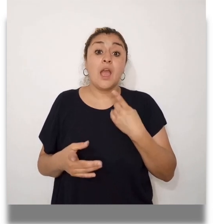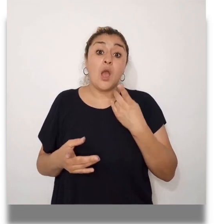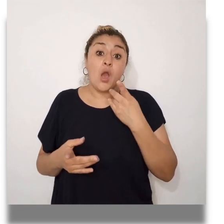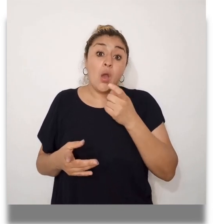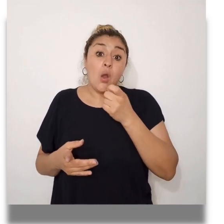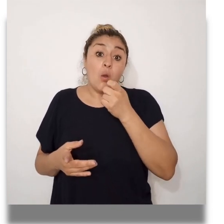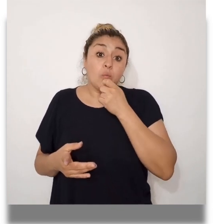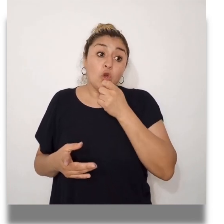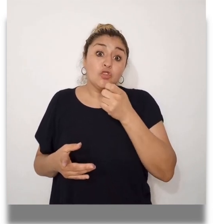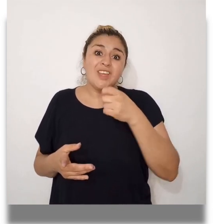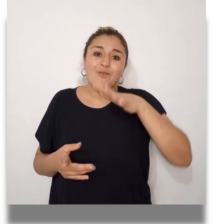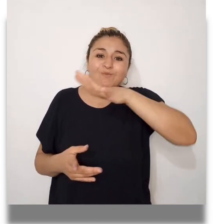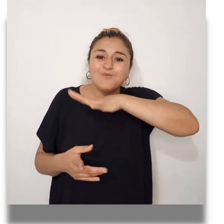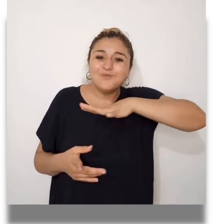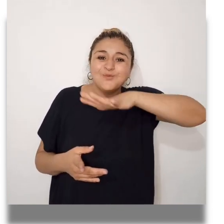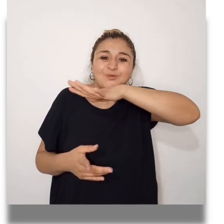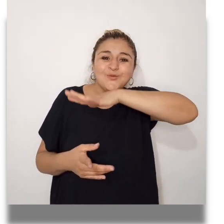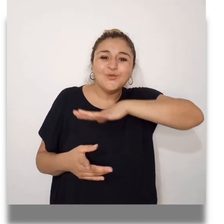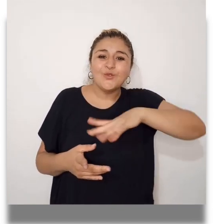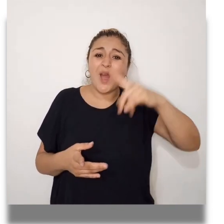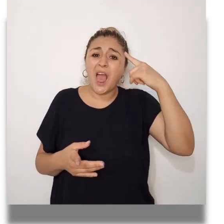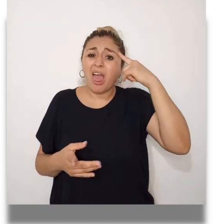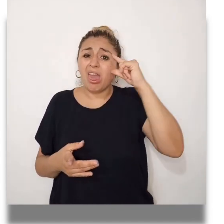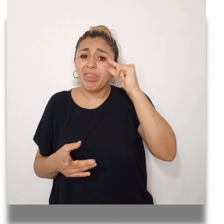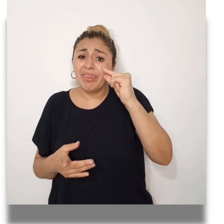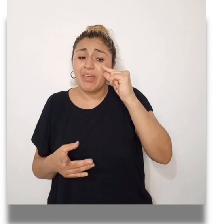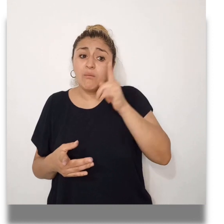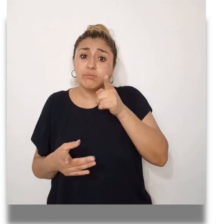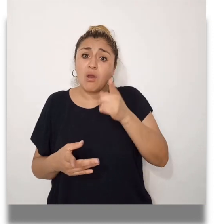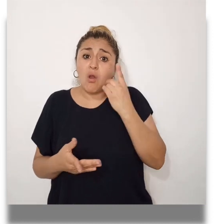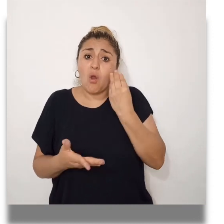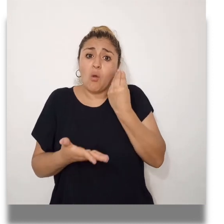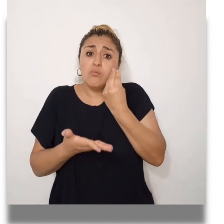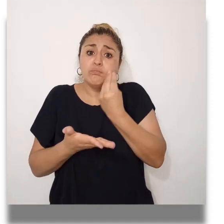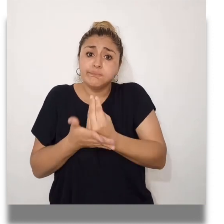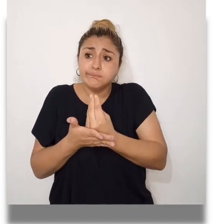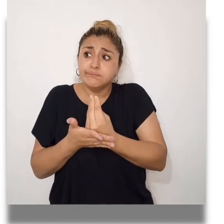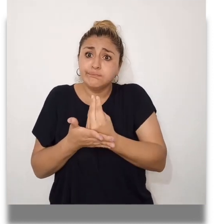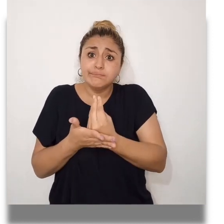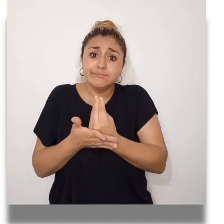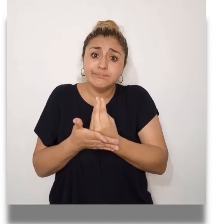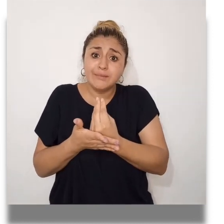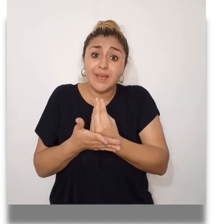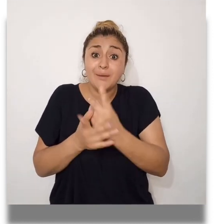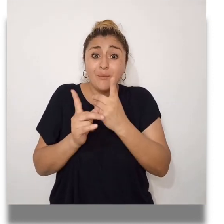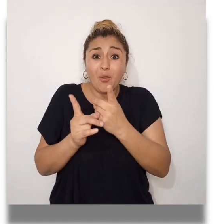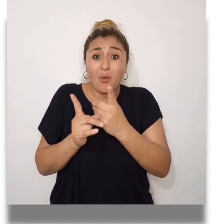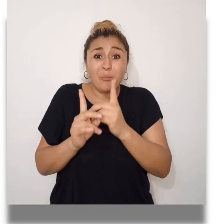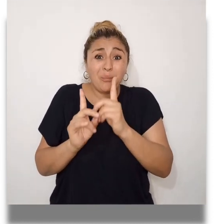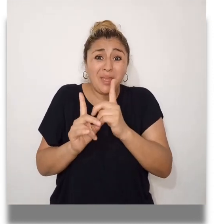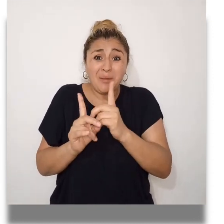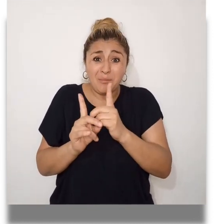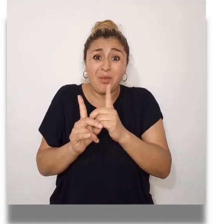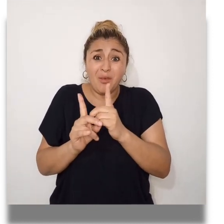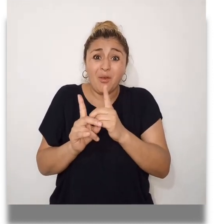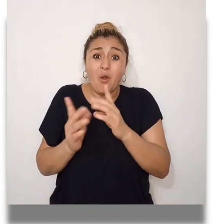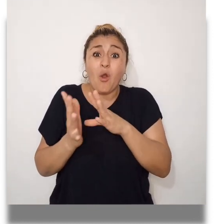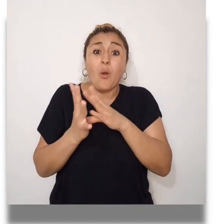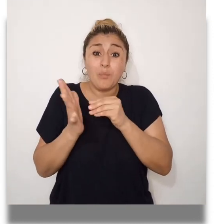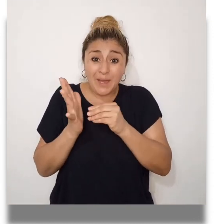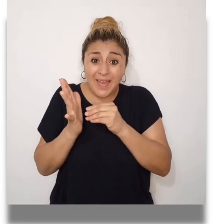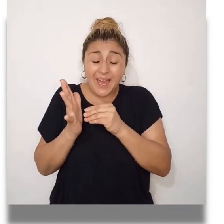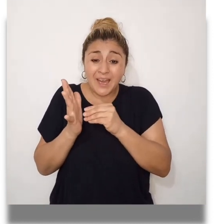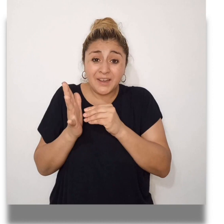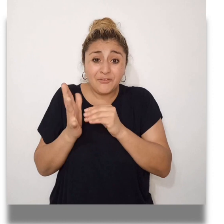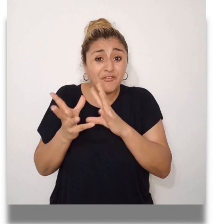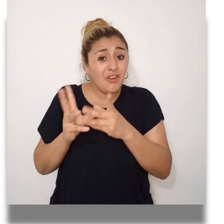ignorante. La sagesse fait appel y crie y dit. La sabiduría llama y